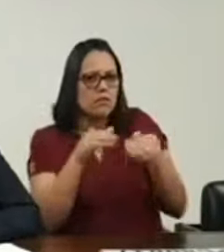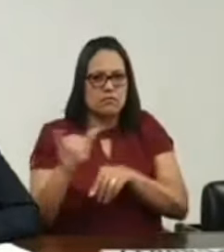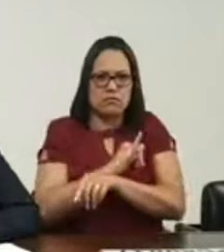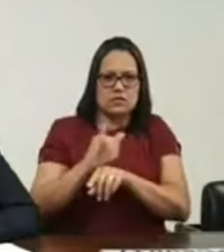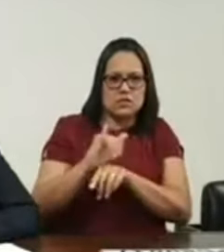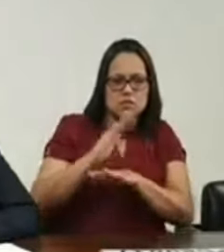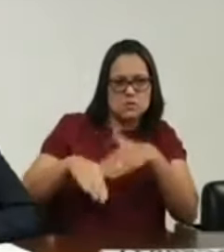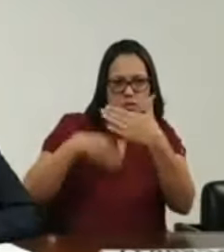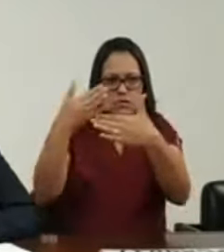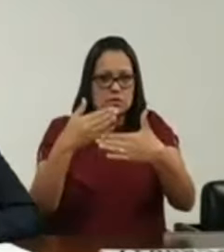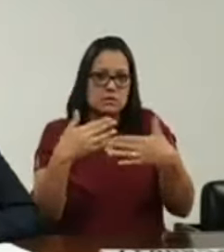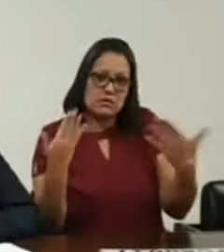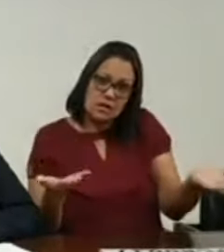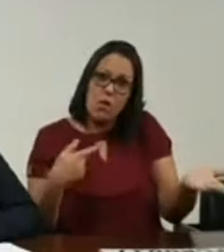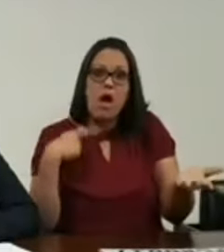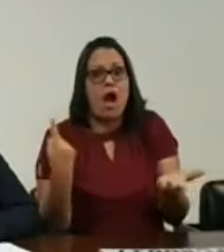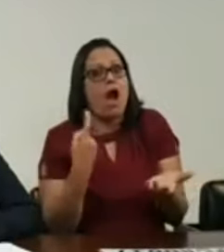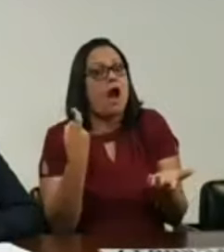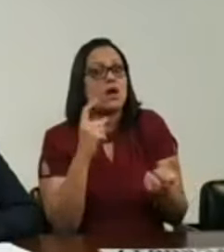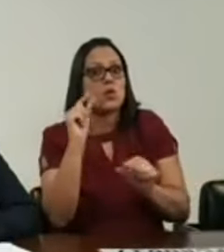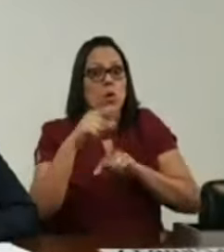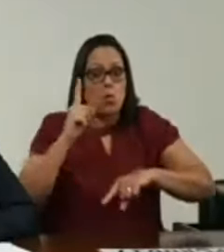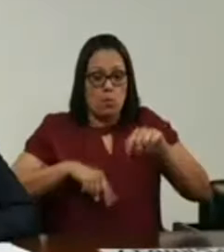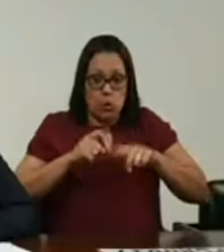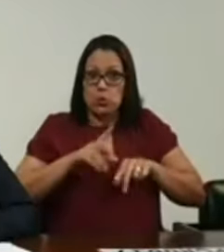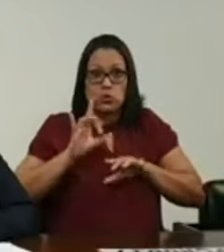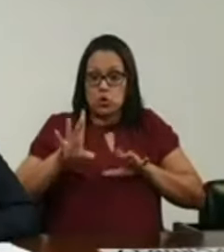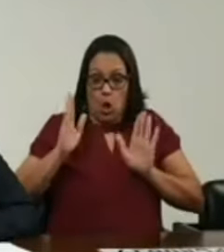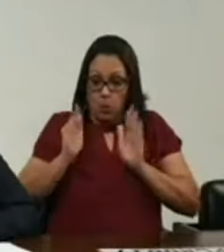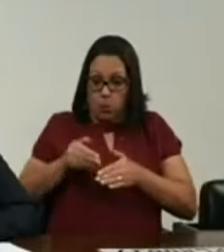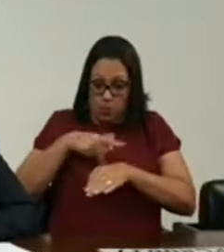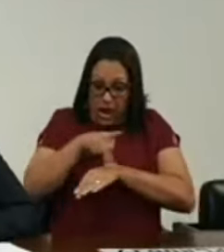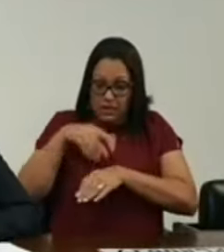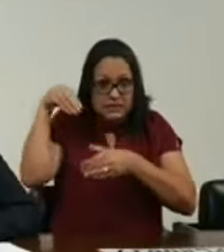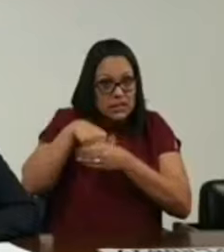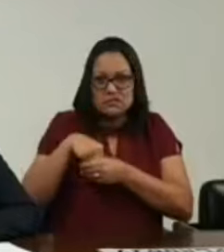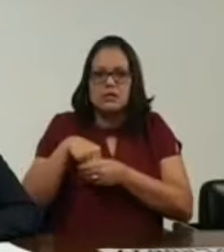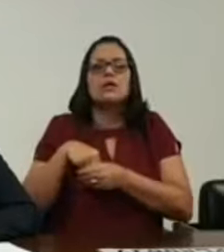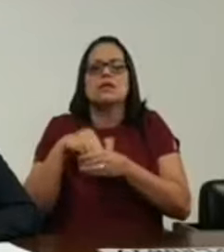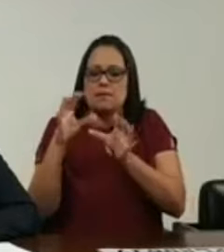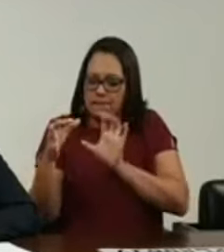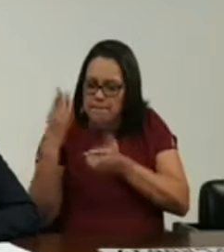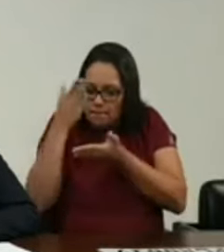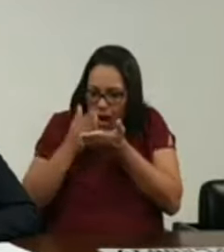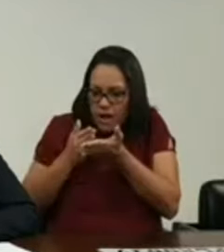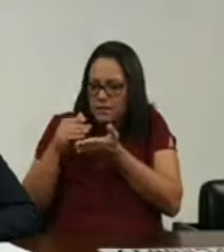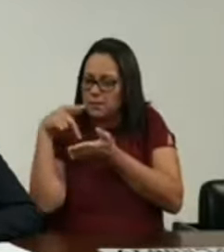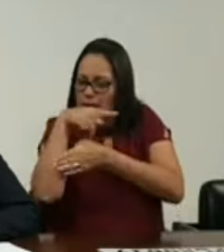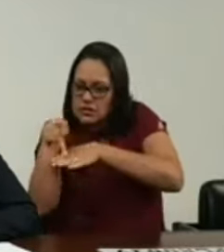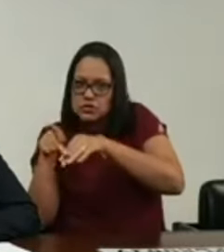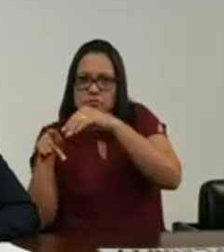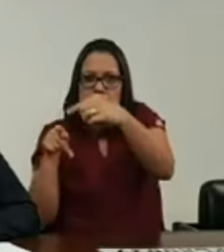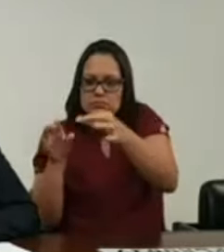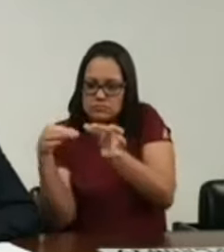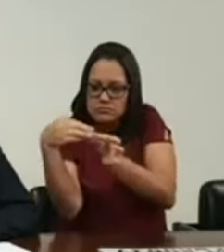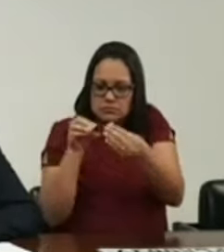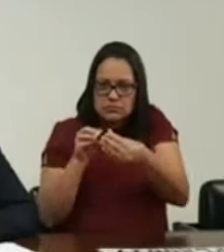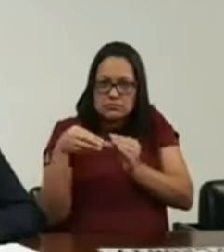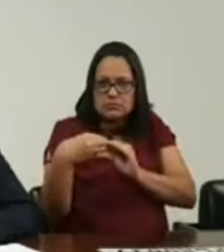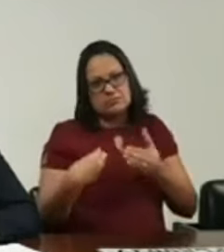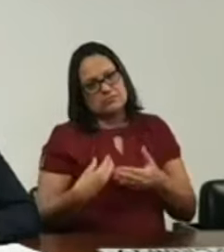estratégia produtiva. Hoje em dia é muito raro um produto que seja produzido inteiramente no seu país, né? Tudo é uma cadeia global de valor, onde é preciso que